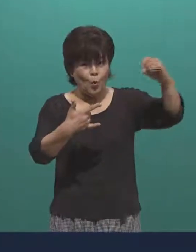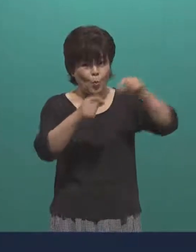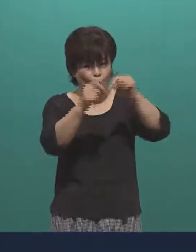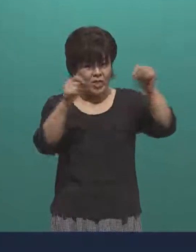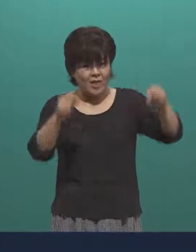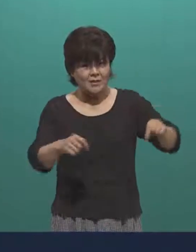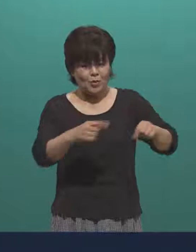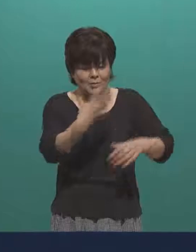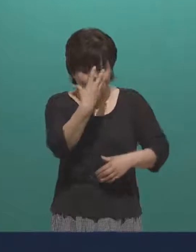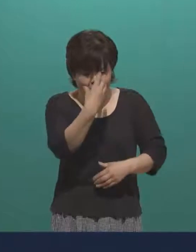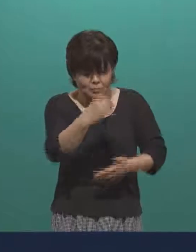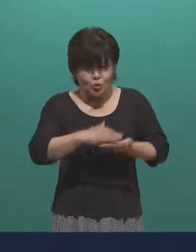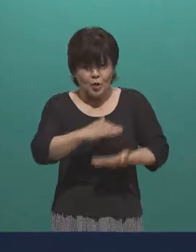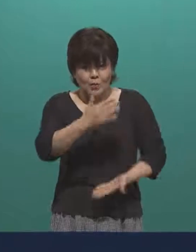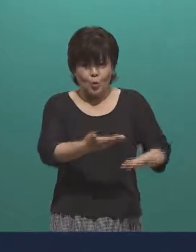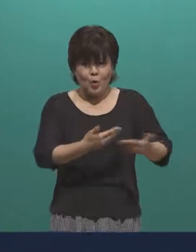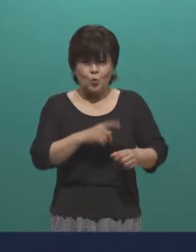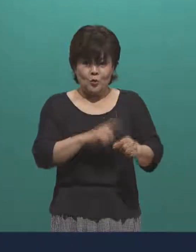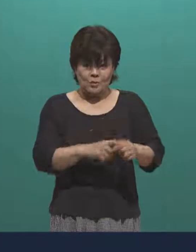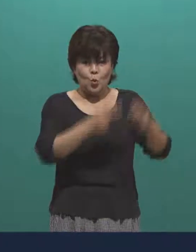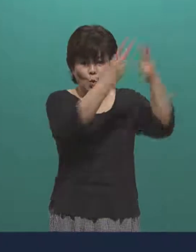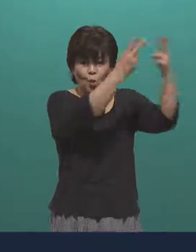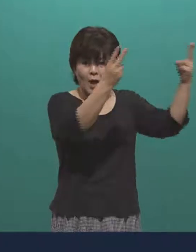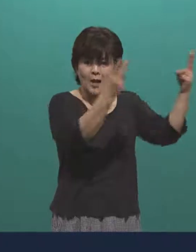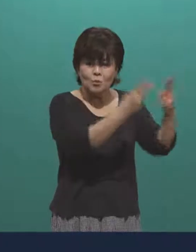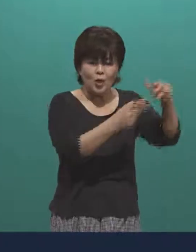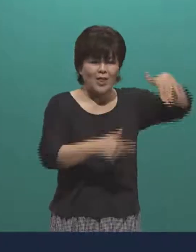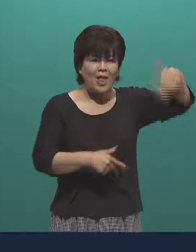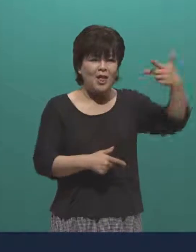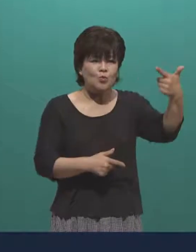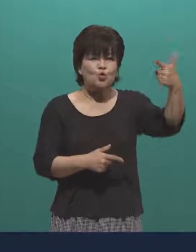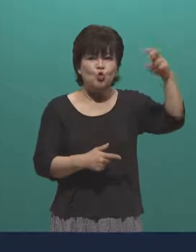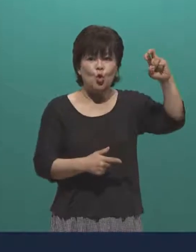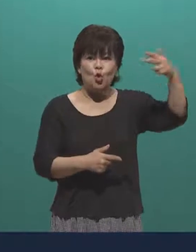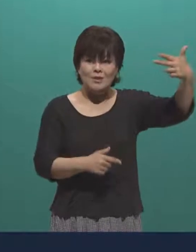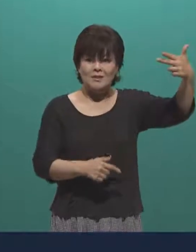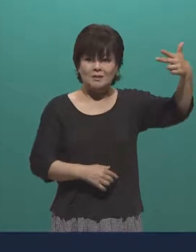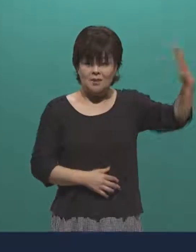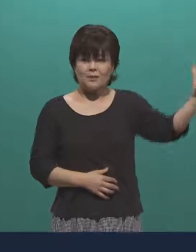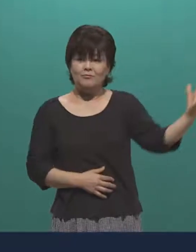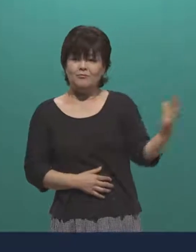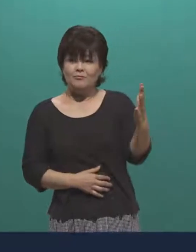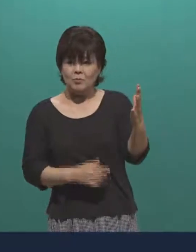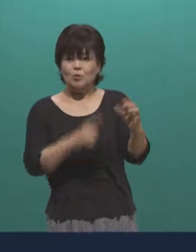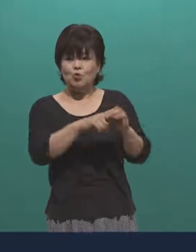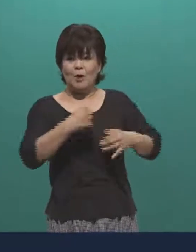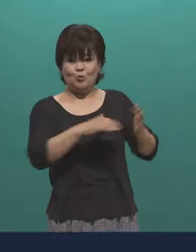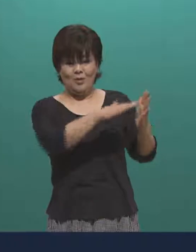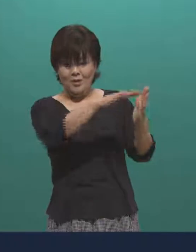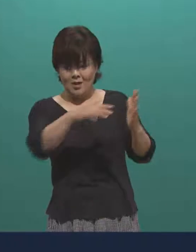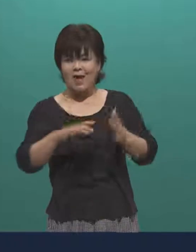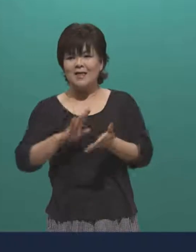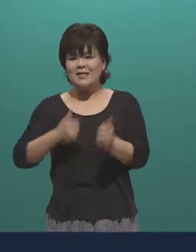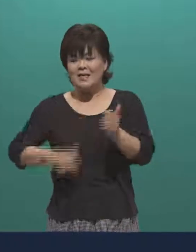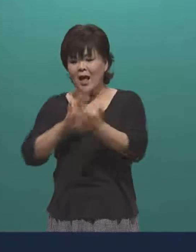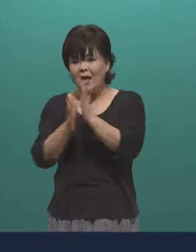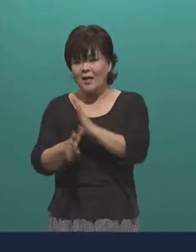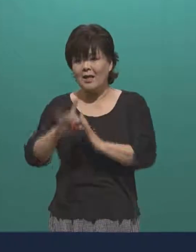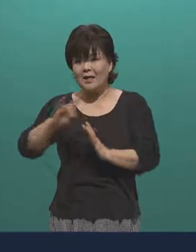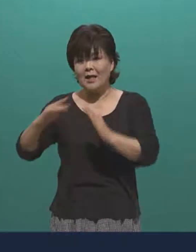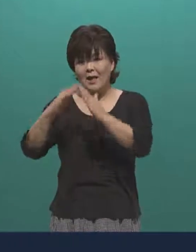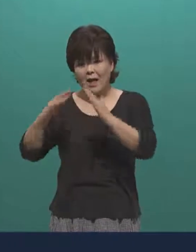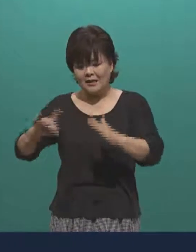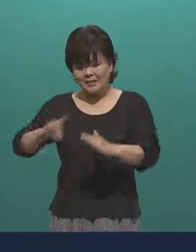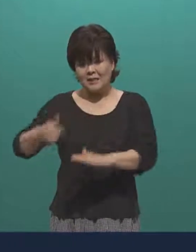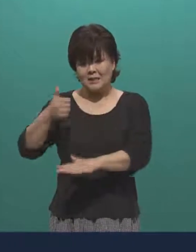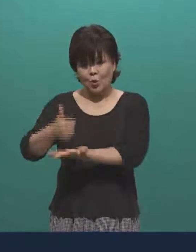北方領土問題について関心を深めてもらおうと、北海道根室市から派遣された中学生らが